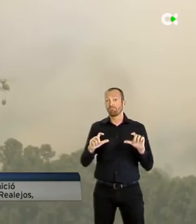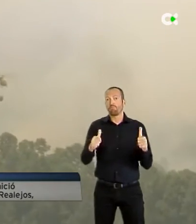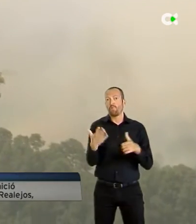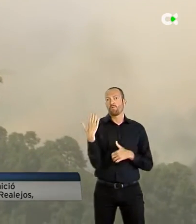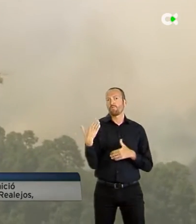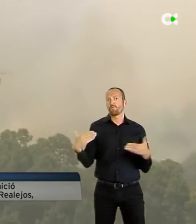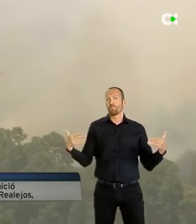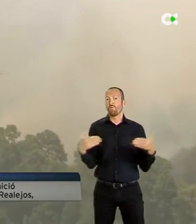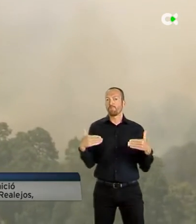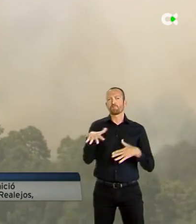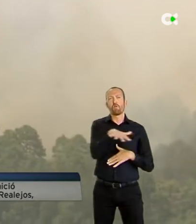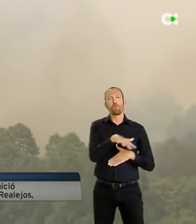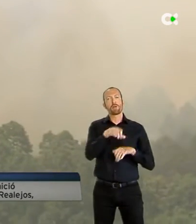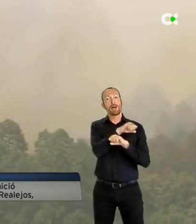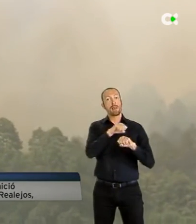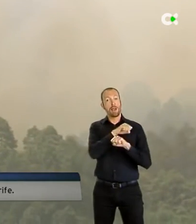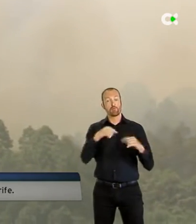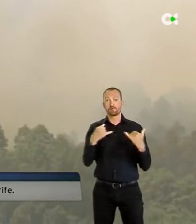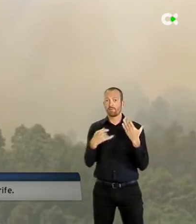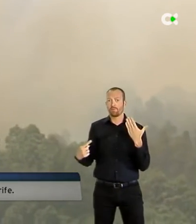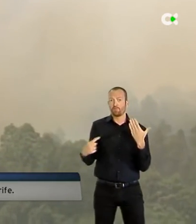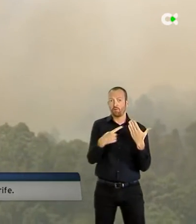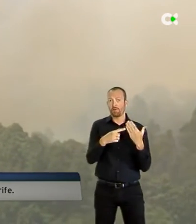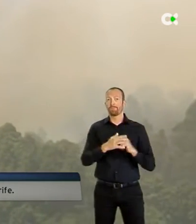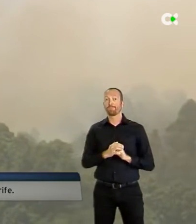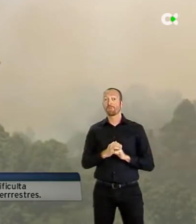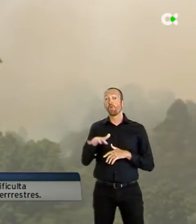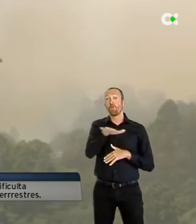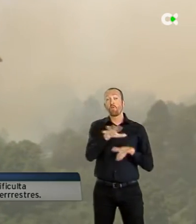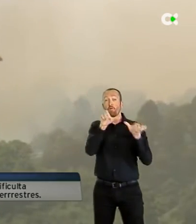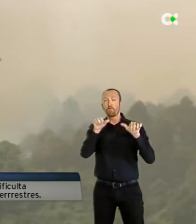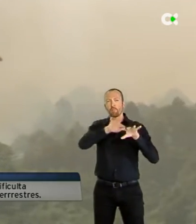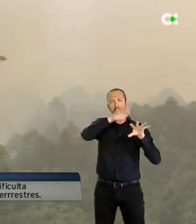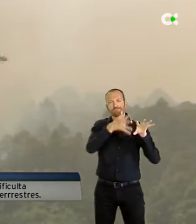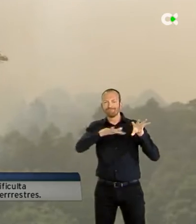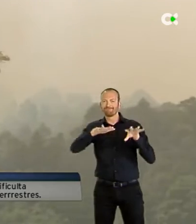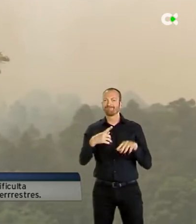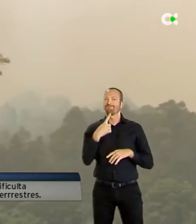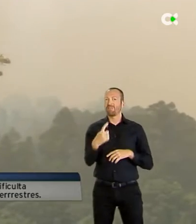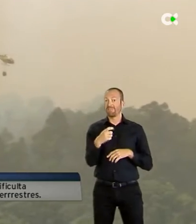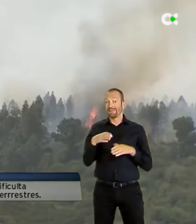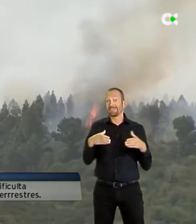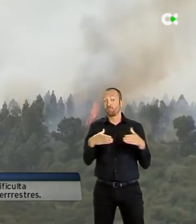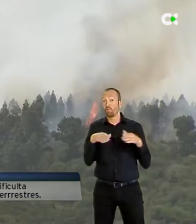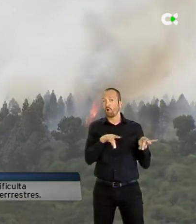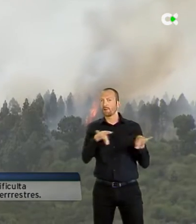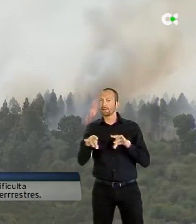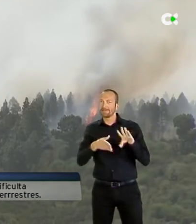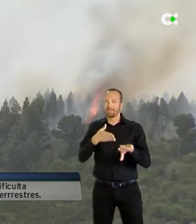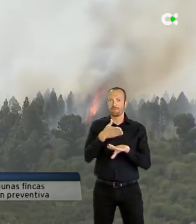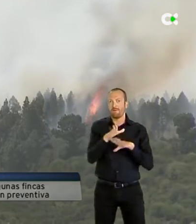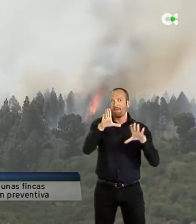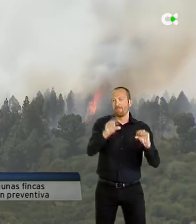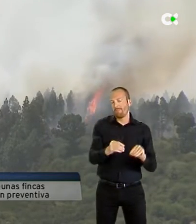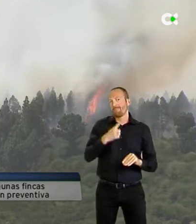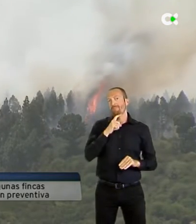inició el pasado jueves en Los Realejos, en el norte de Tenerife. La orografía del lugar dificulta el acceso de los efectivos terrestres.